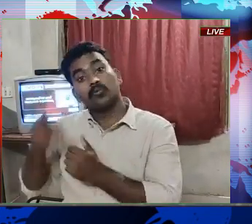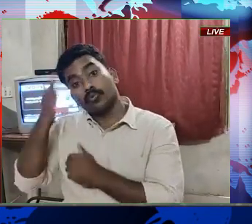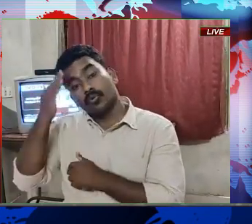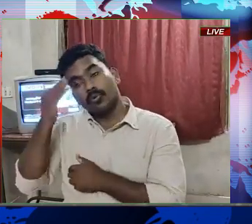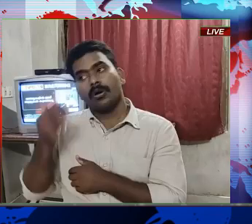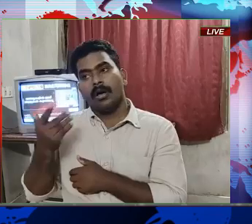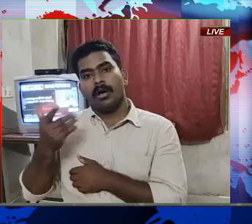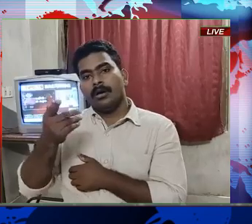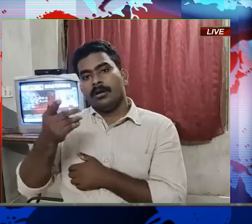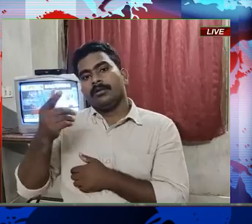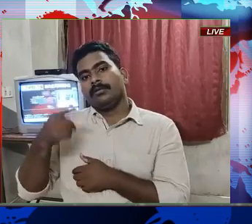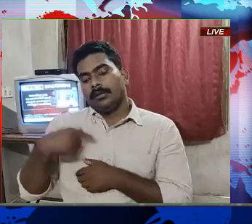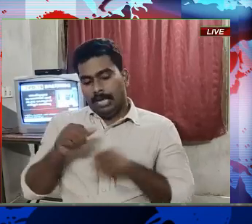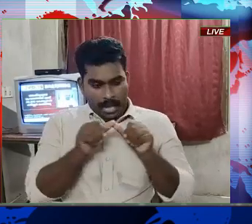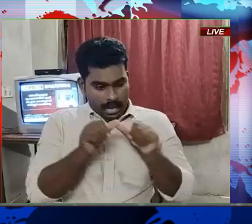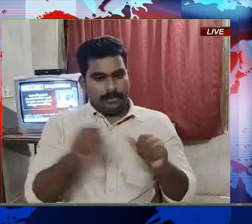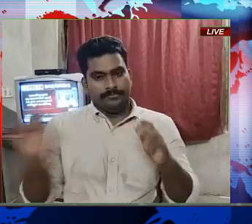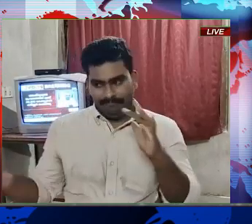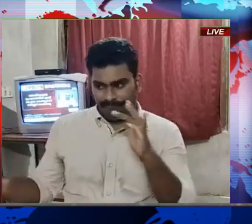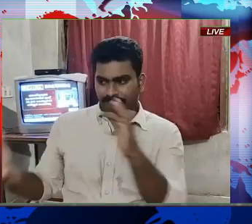1,07,00,000 രൂപ ലഭിച്ചിട്ടുണ്ട്.